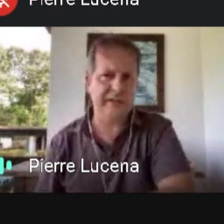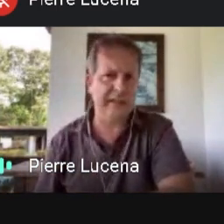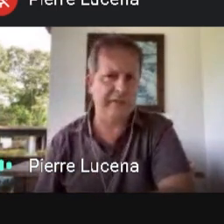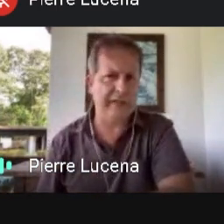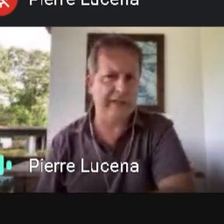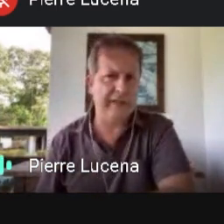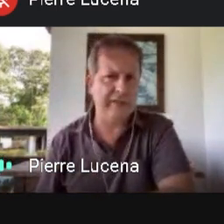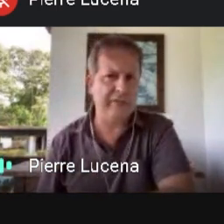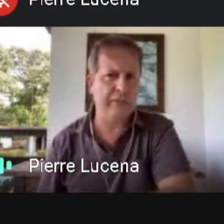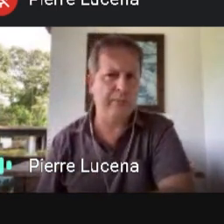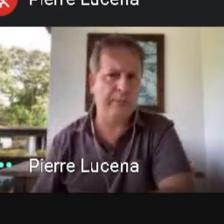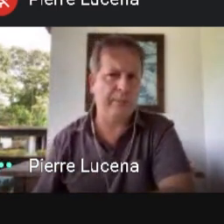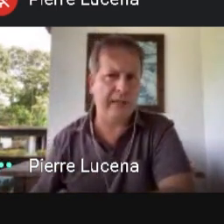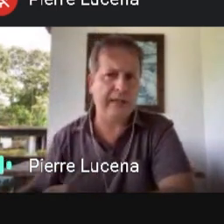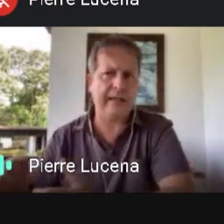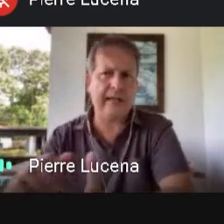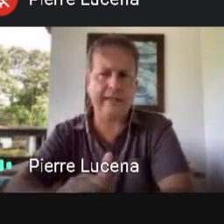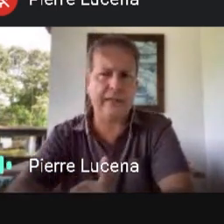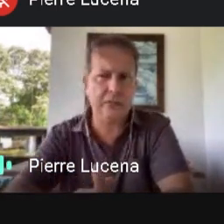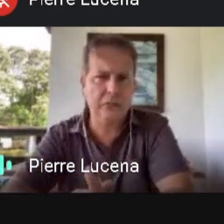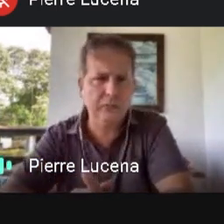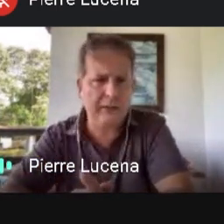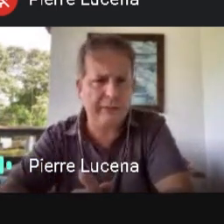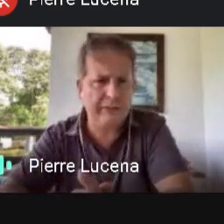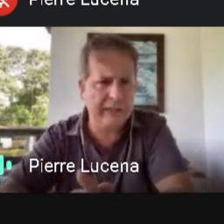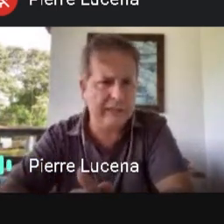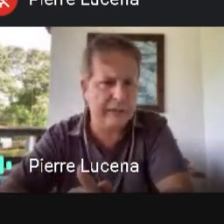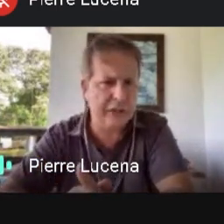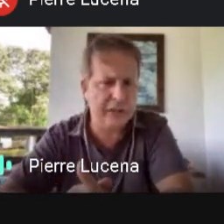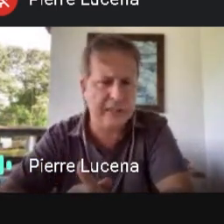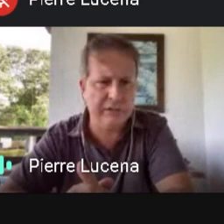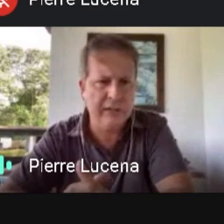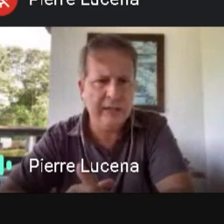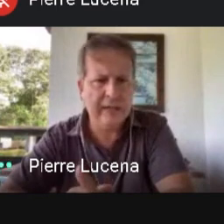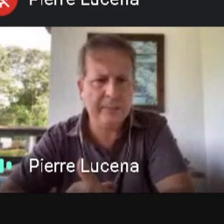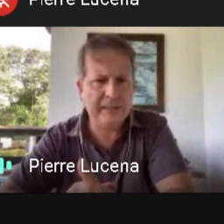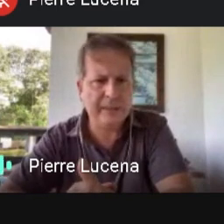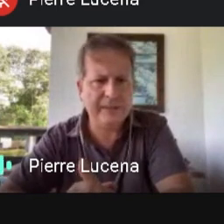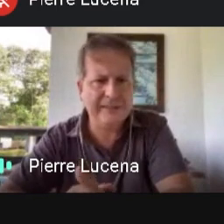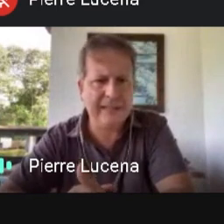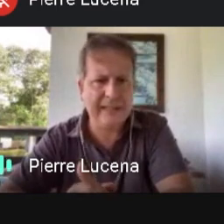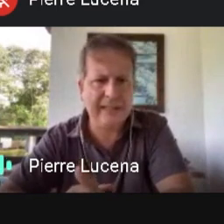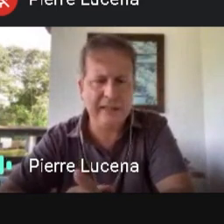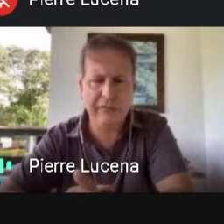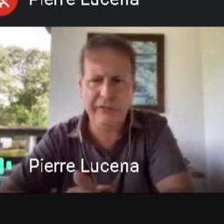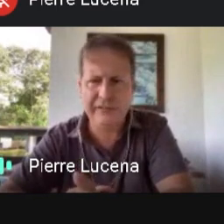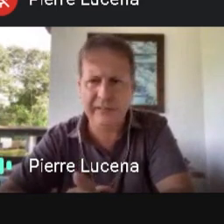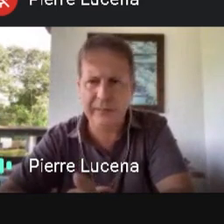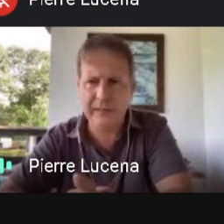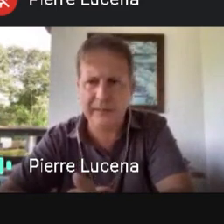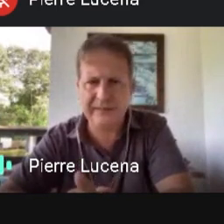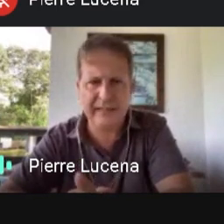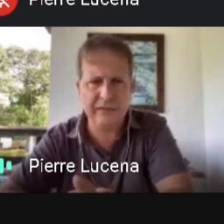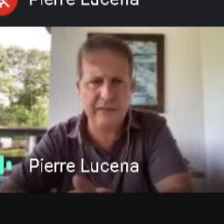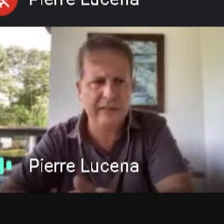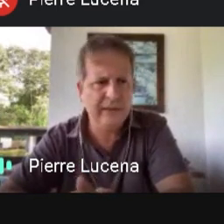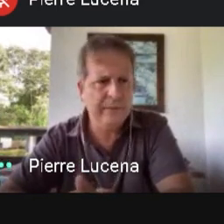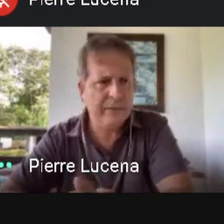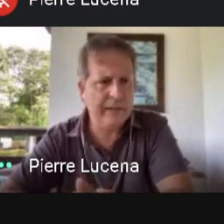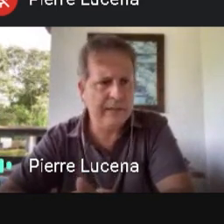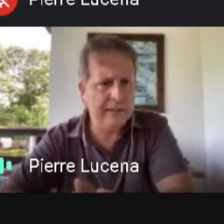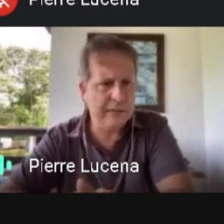foi significativo para a queda da fila da UTI, chegando a praticamente zerar ali no fim de semana passado,